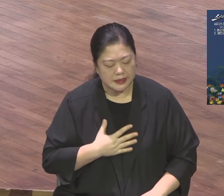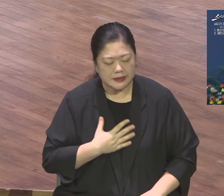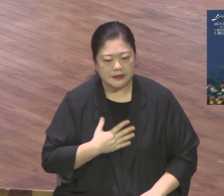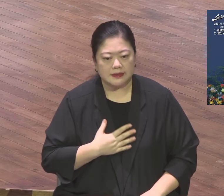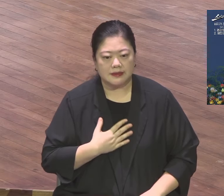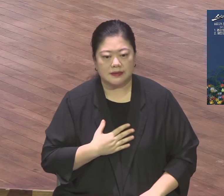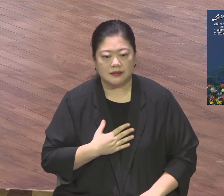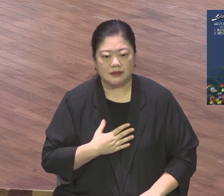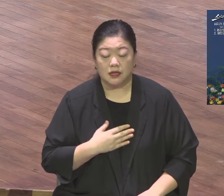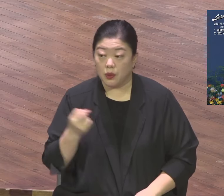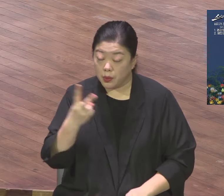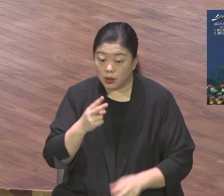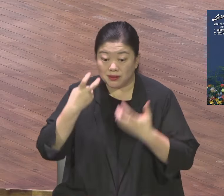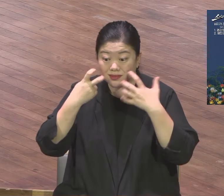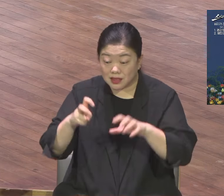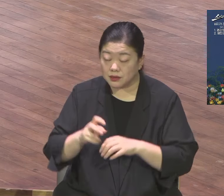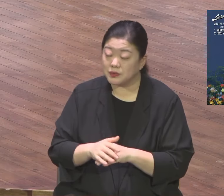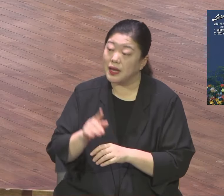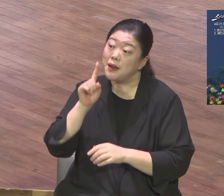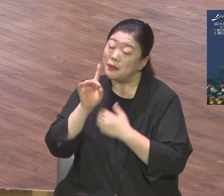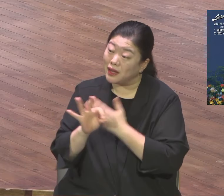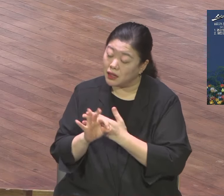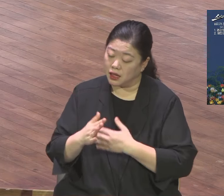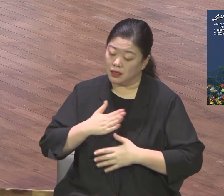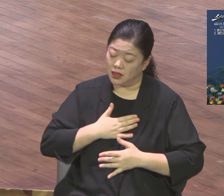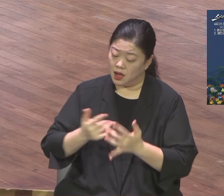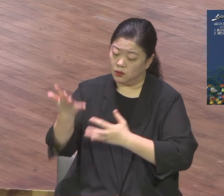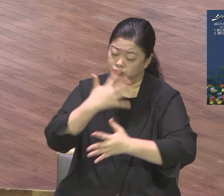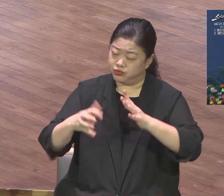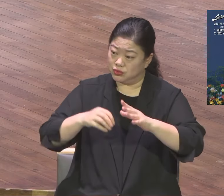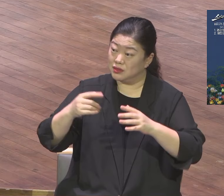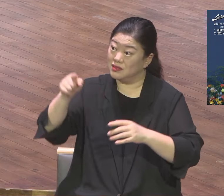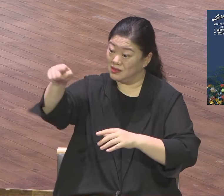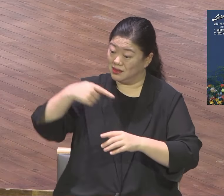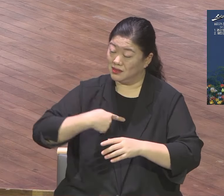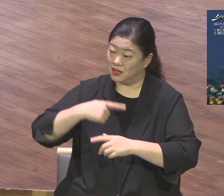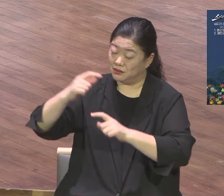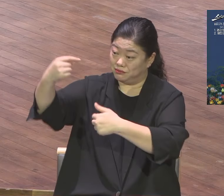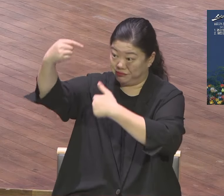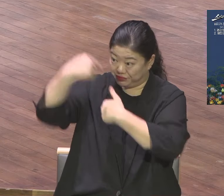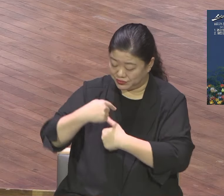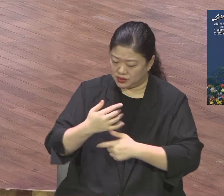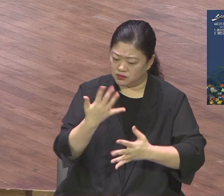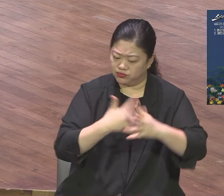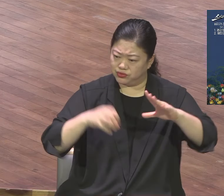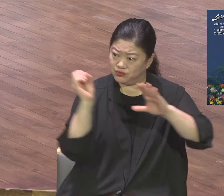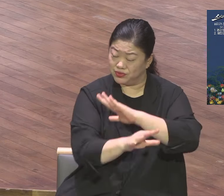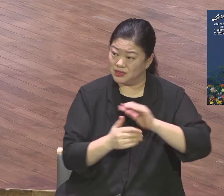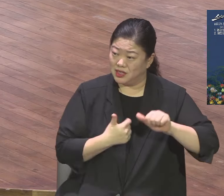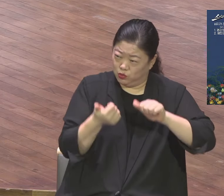그리 아니하실지라도, 불불에서 건져주지 아니하실지라도,